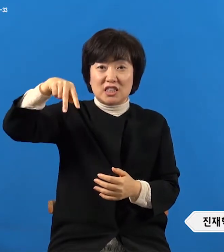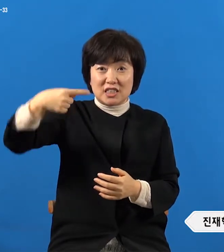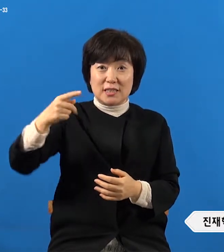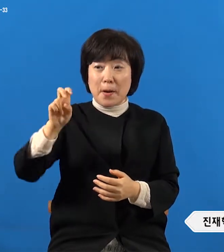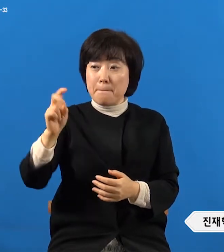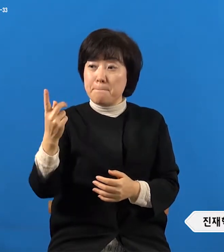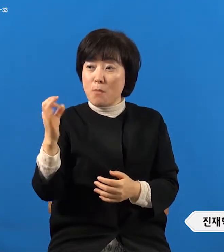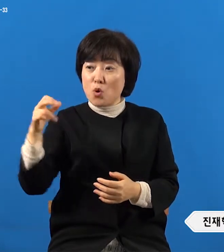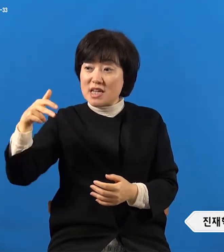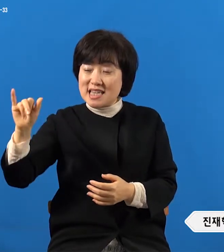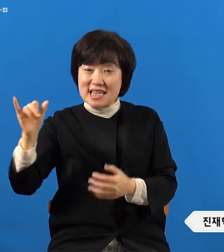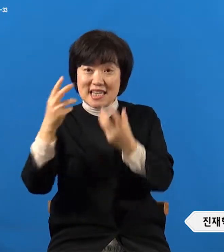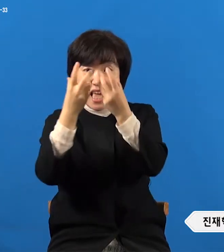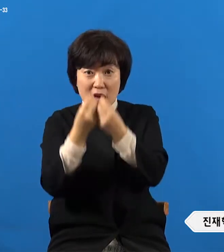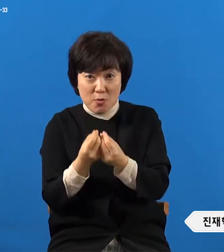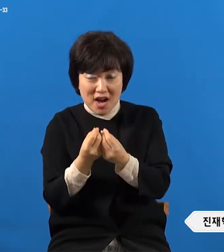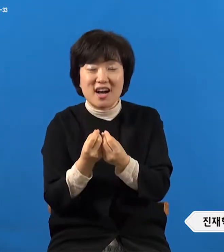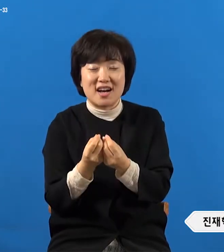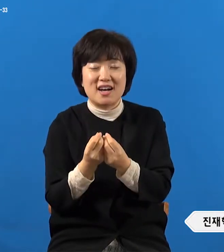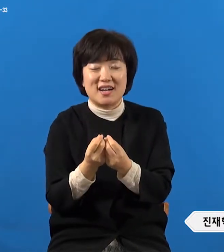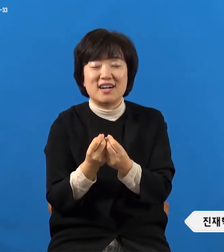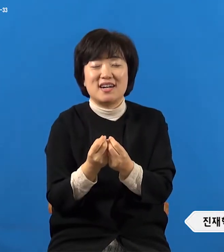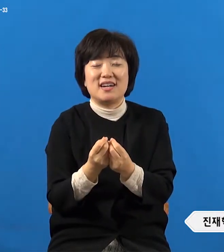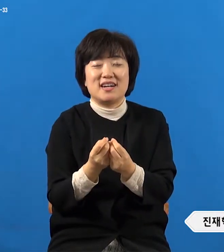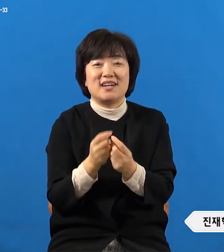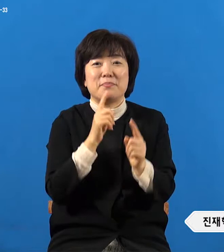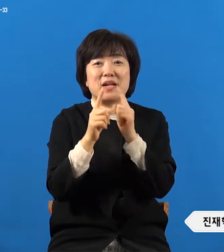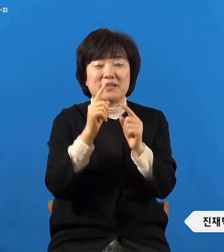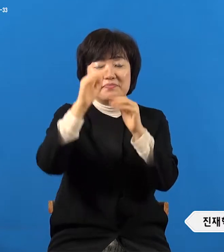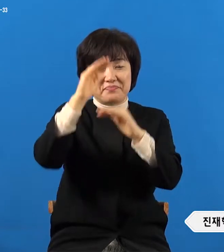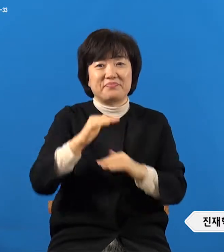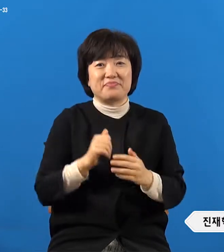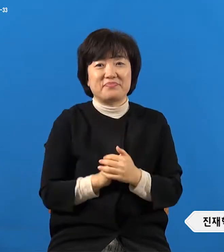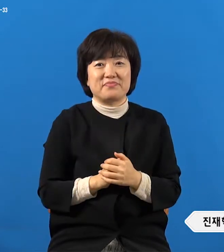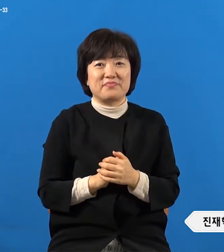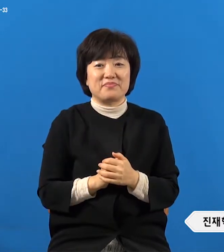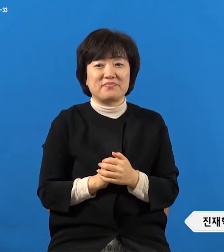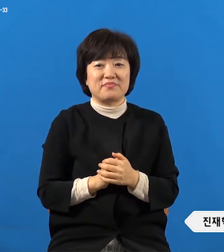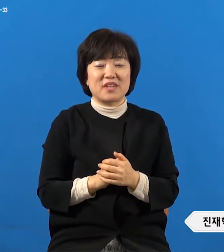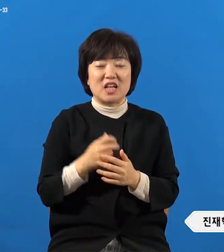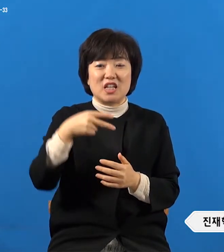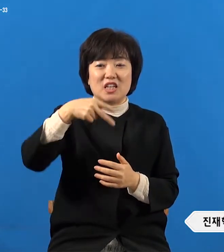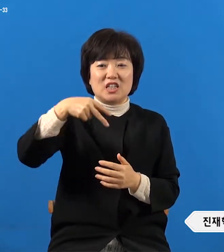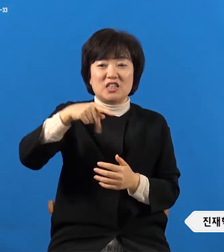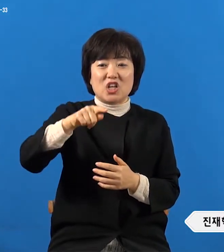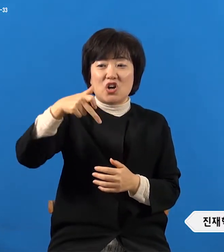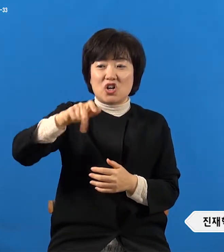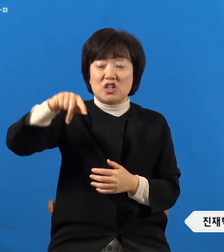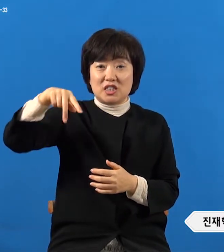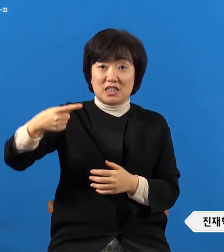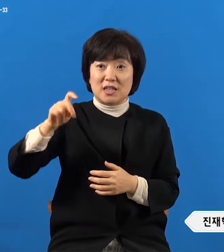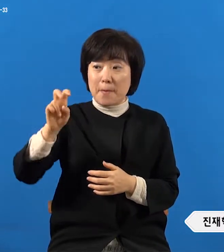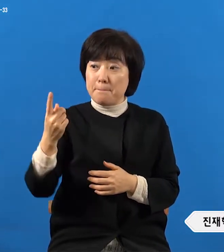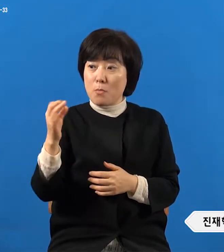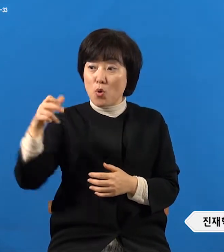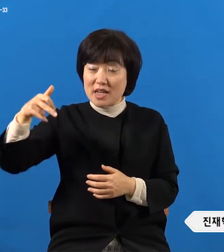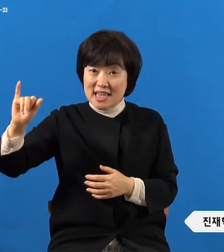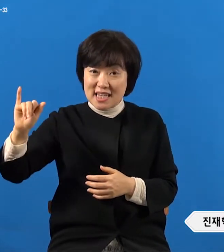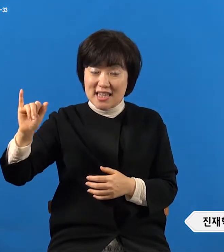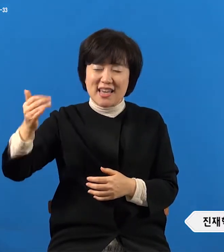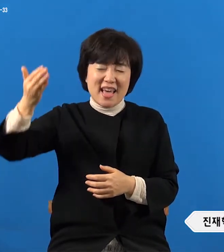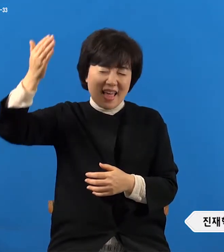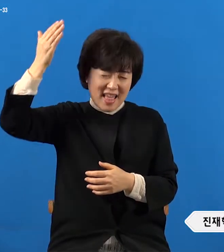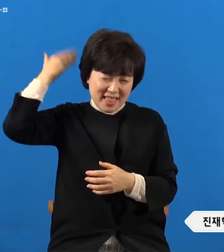통해서 우리에게 중요한 말씀을 전달합니다. 이 서커스 멍키는 고대 알렉산드리아에서 서커스를 할